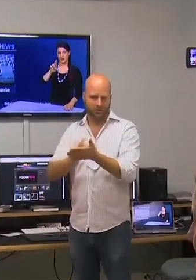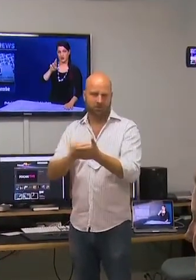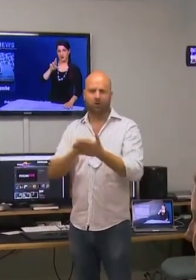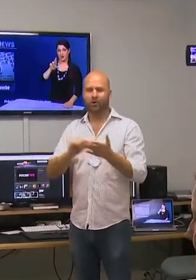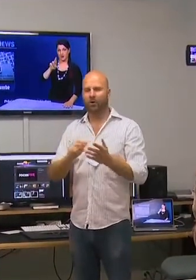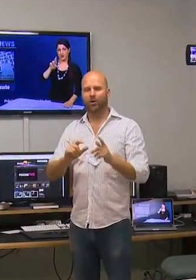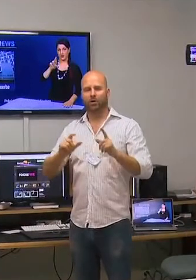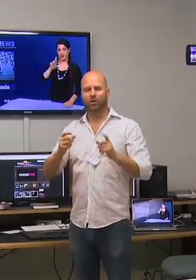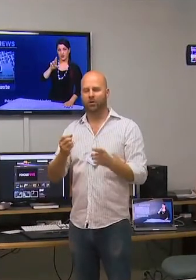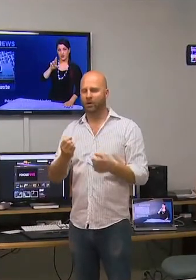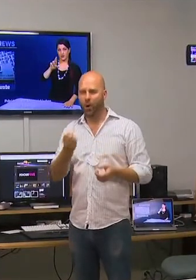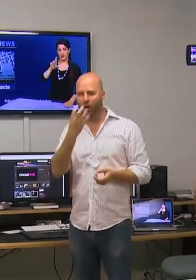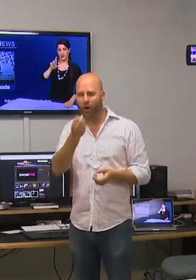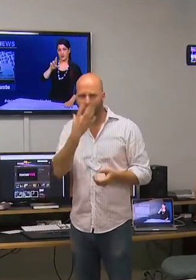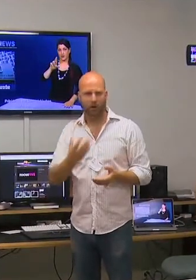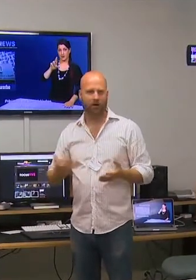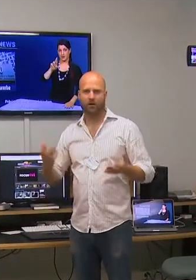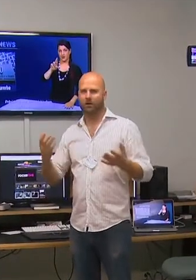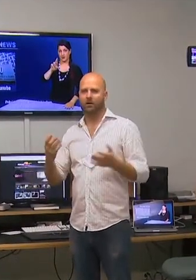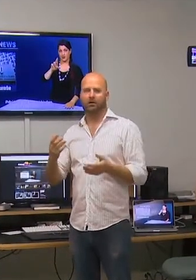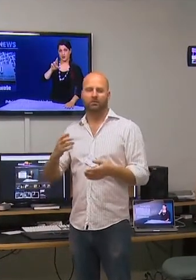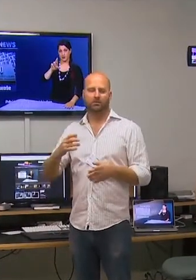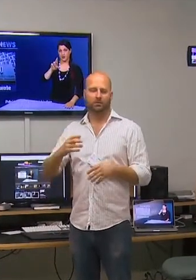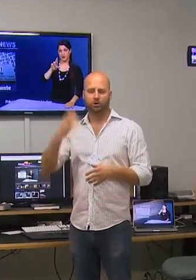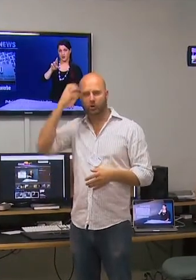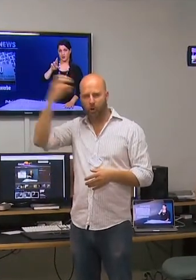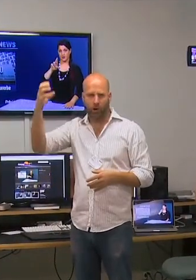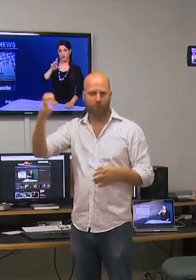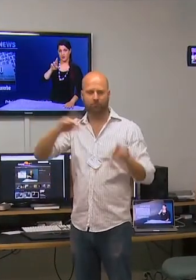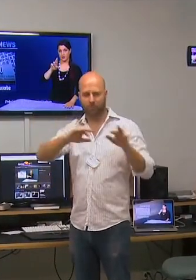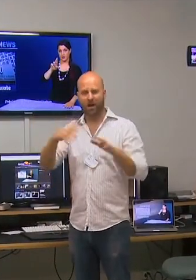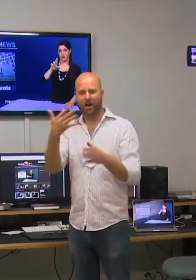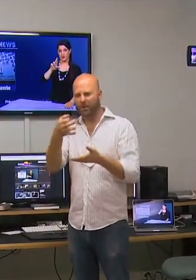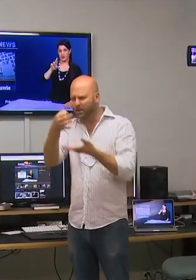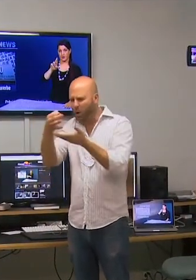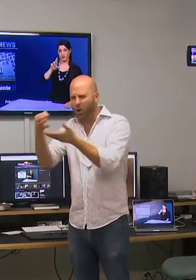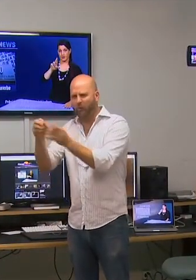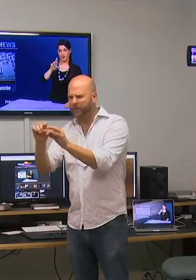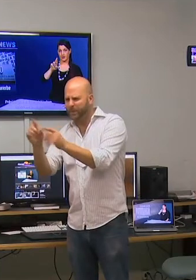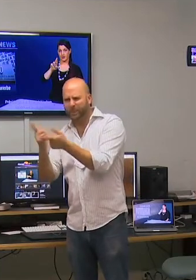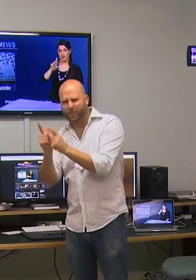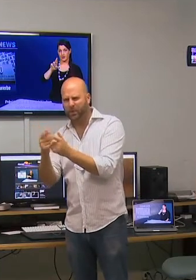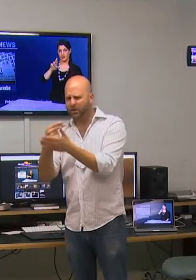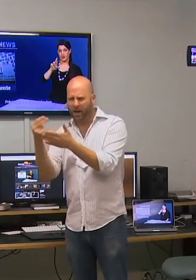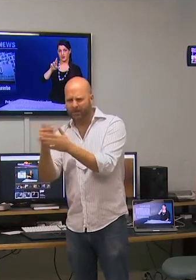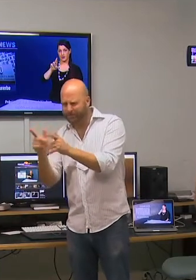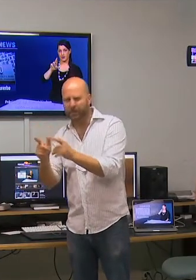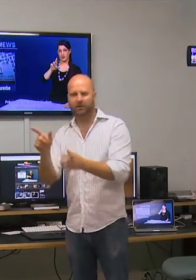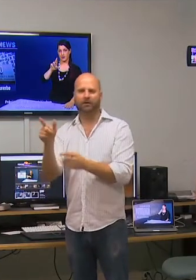York, das wäre jetzt New York gewesen. Oder Hongkong, Stockholm, so. Aber von den kleinen Dörfern, wenn es